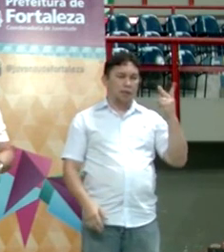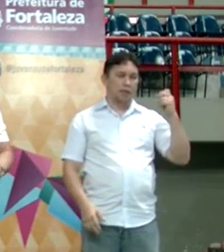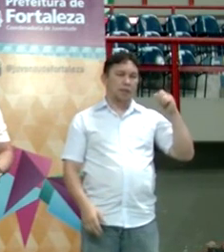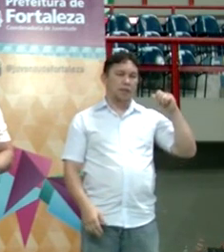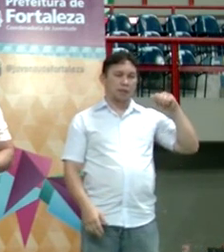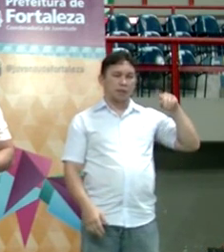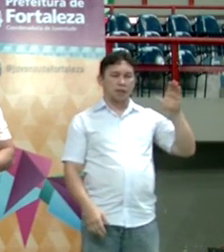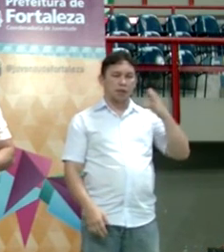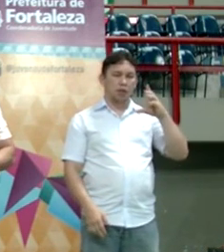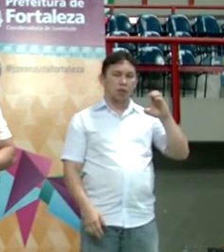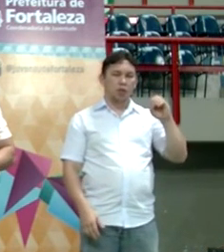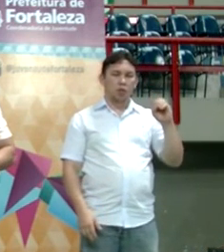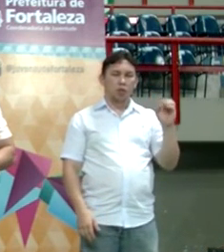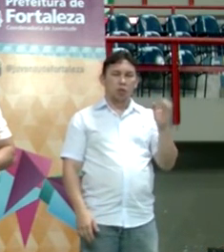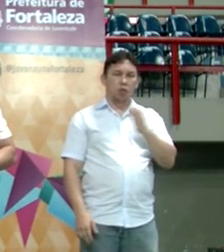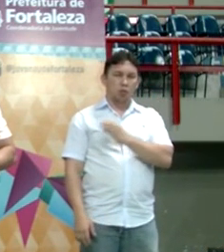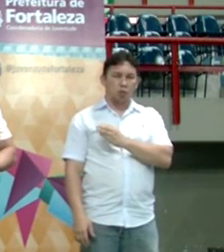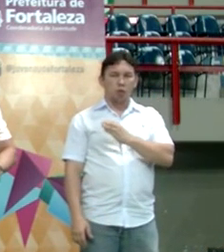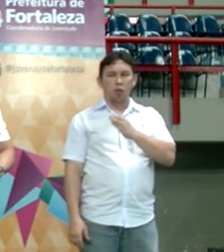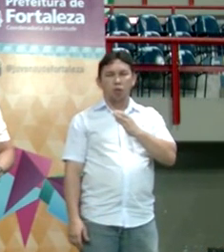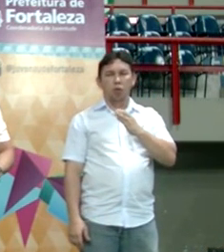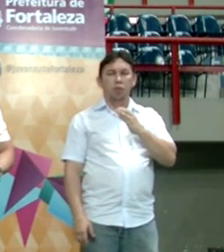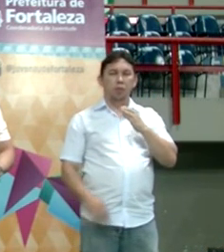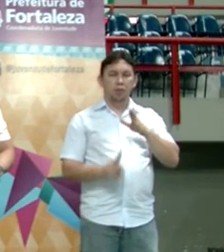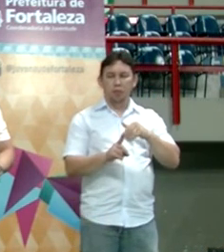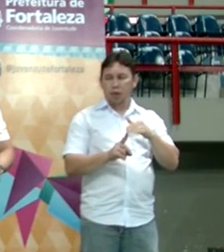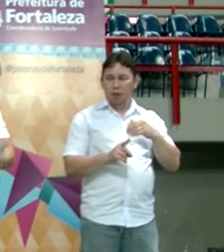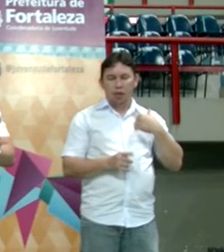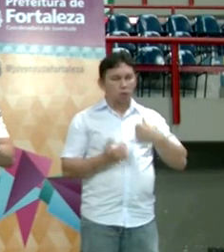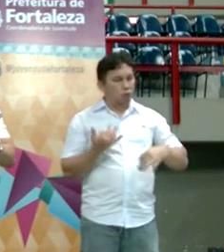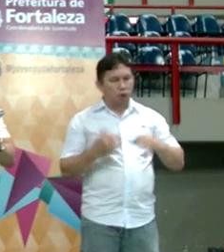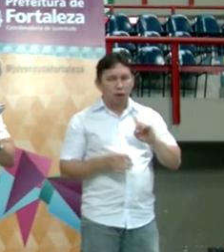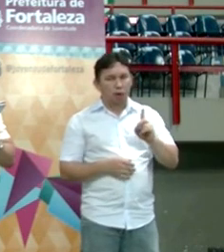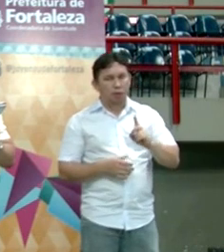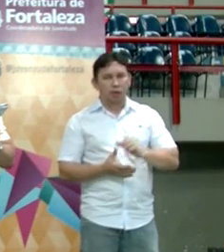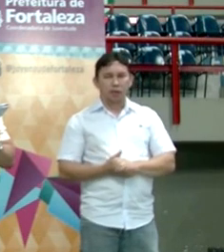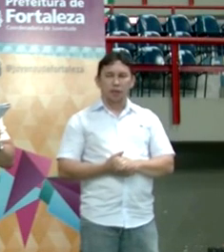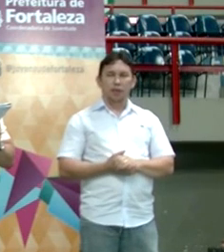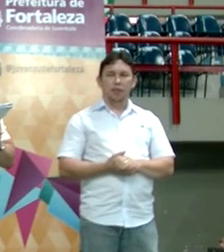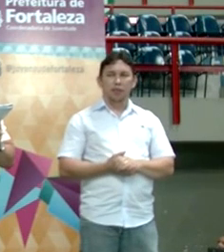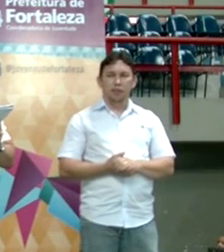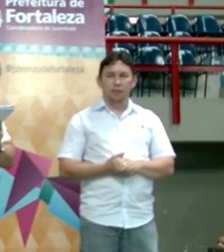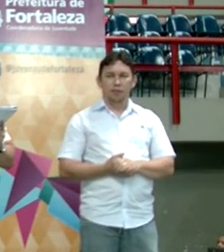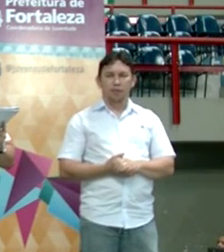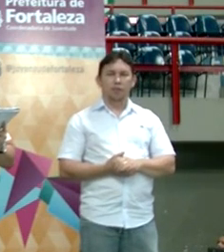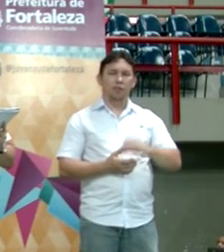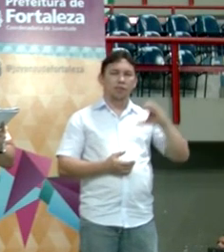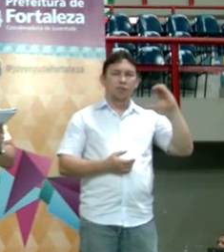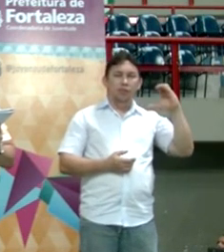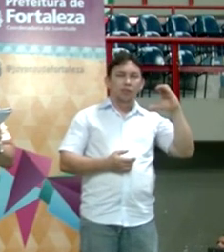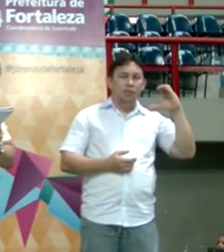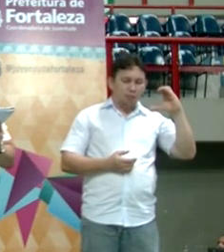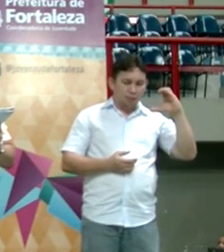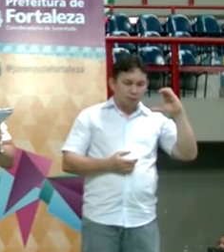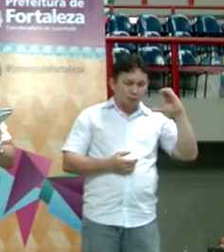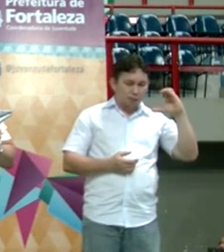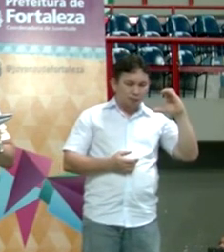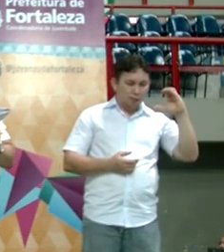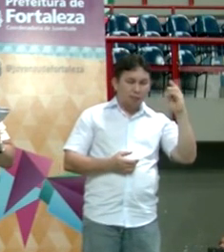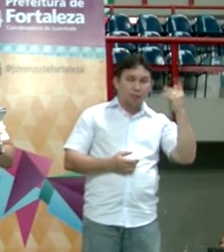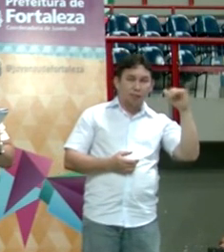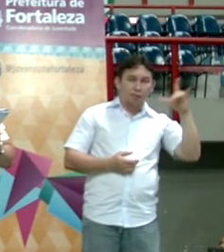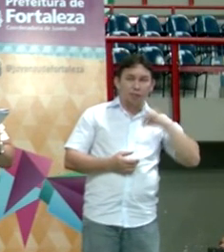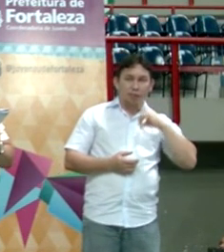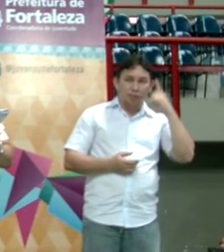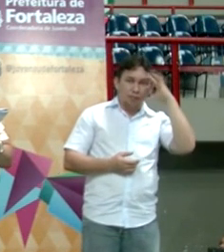tirinha de humor crítico, tá certo? Não era uma bamba, tá? O que é isso? Aí o outro dizendo, isso